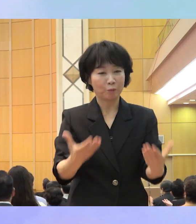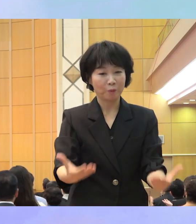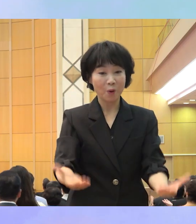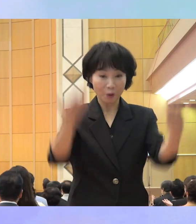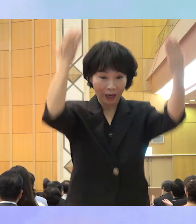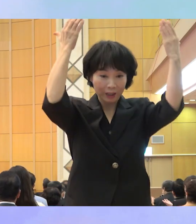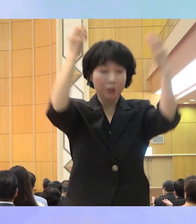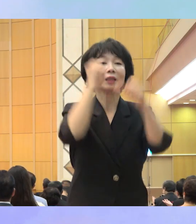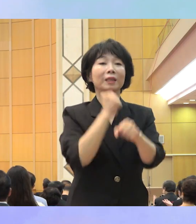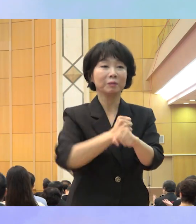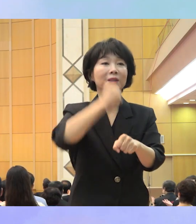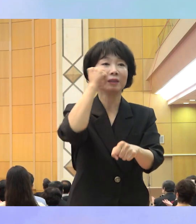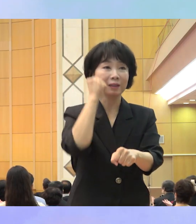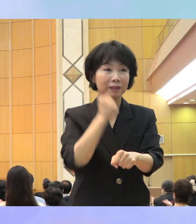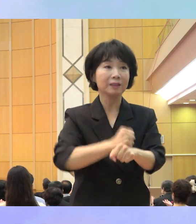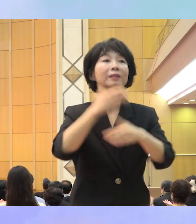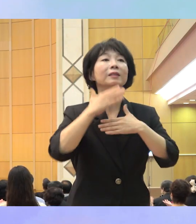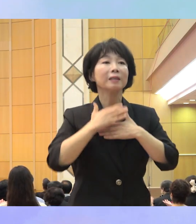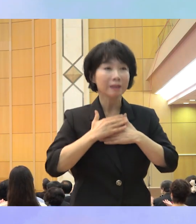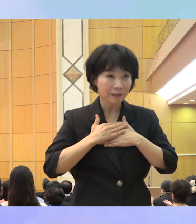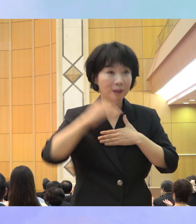하나님 축복하시는